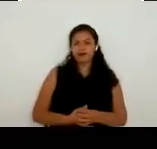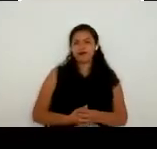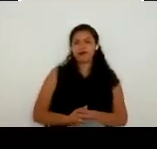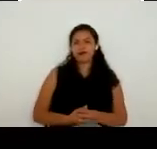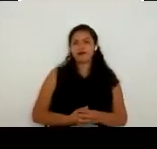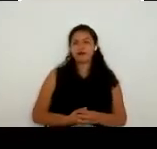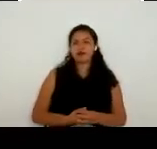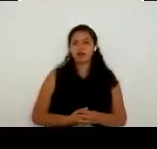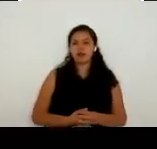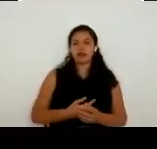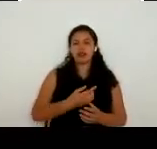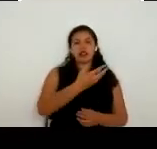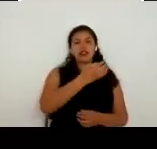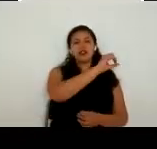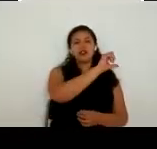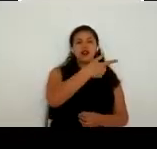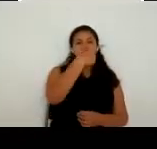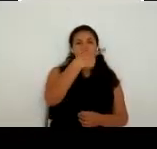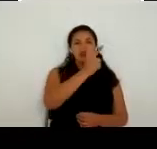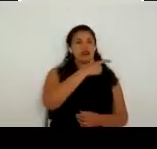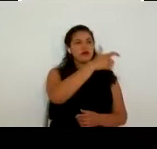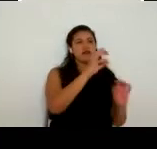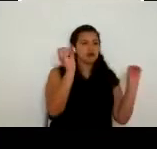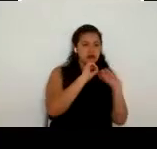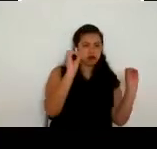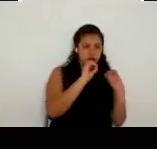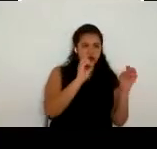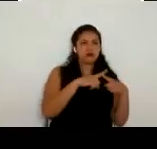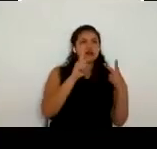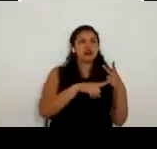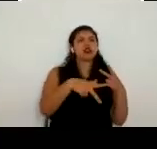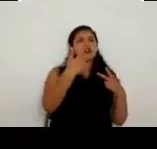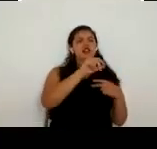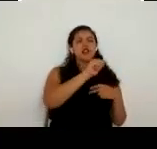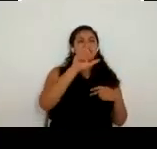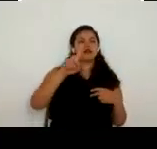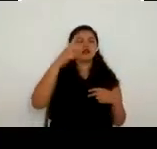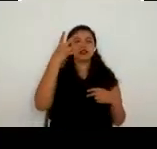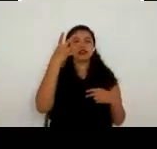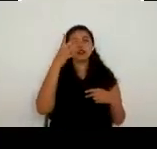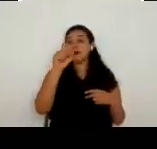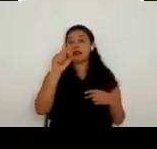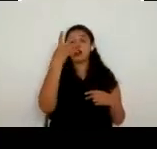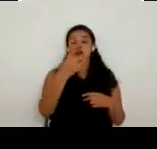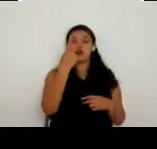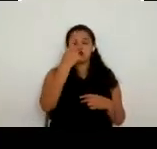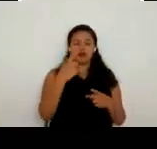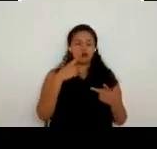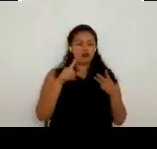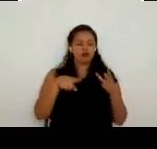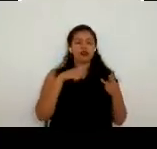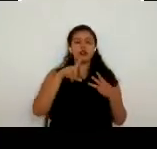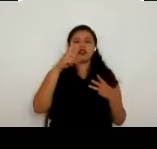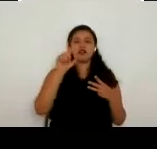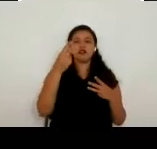que es de 0 a 12 puntos exento de pago de 13 a 24 puntos 1 2586 2